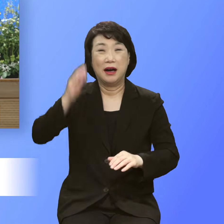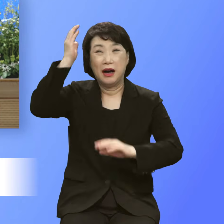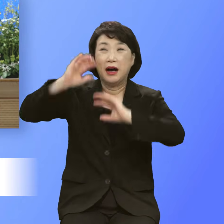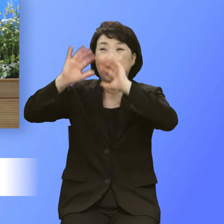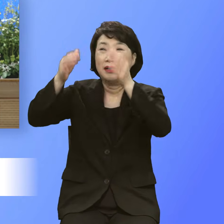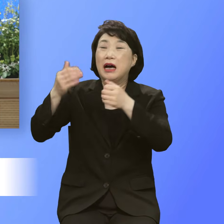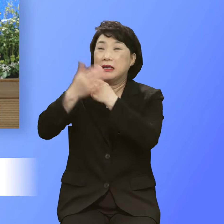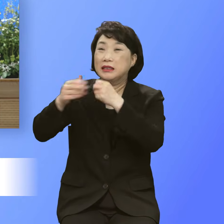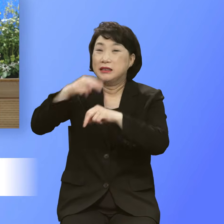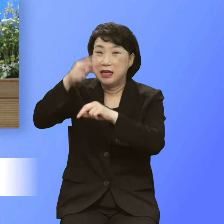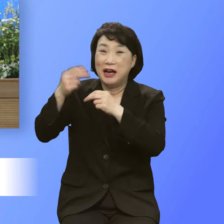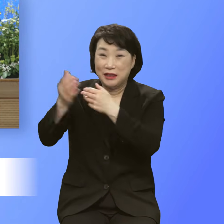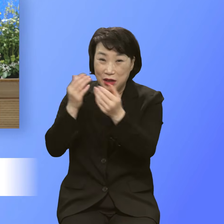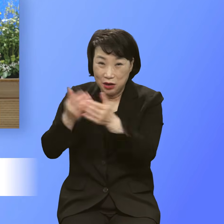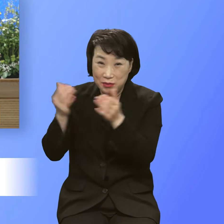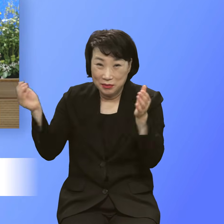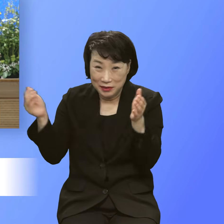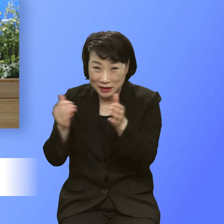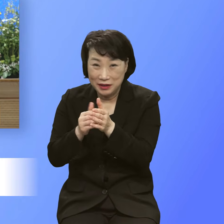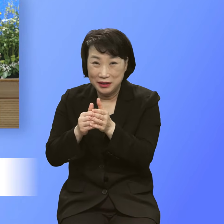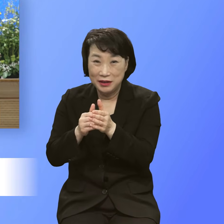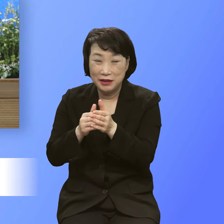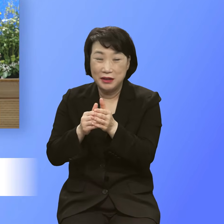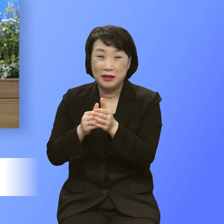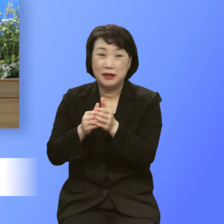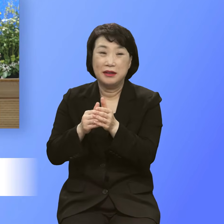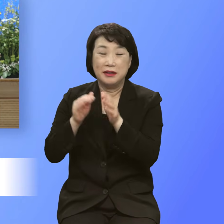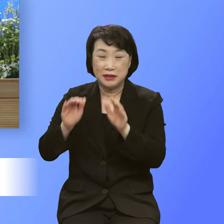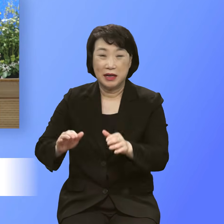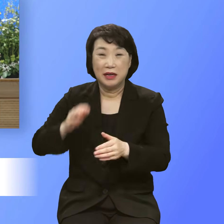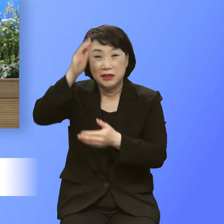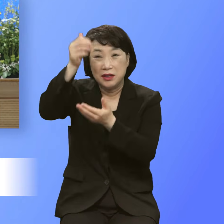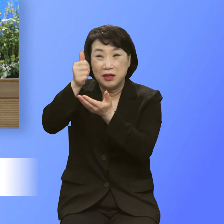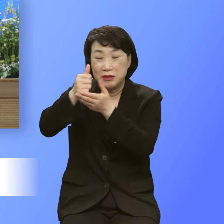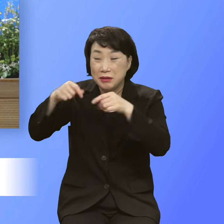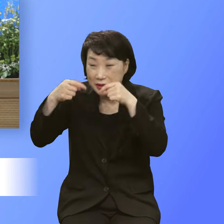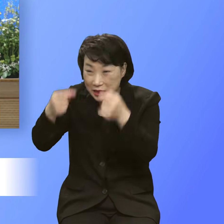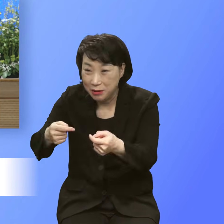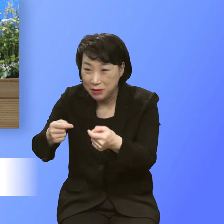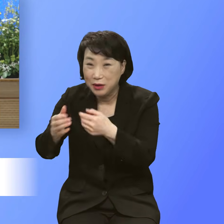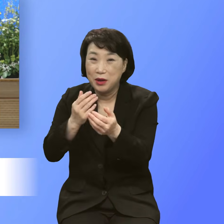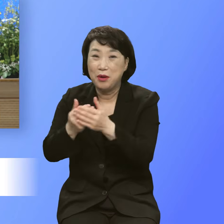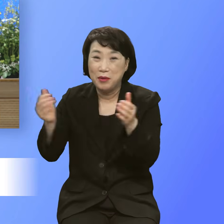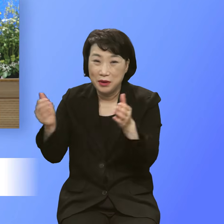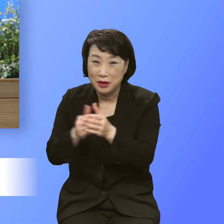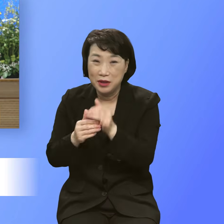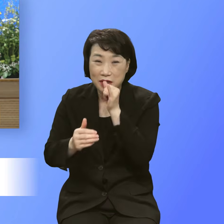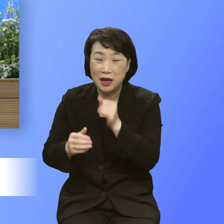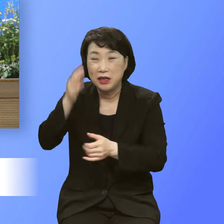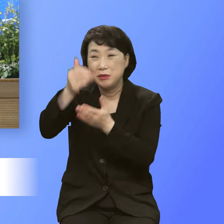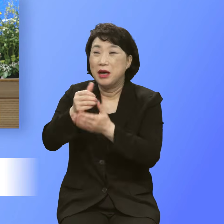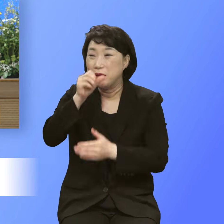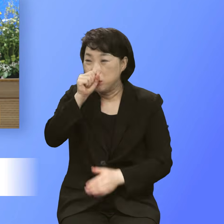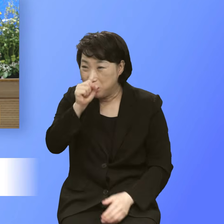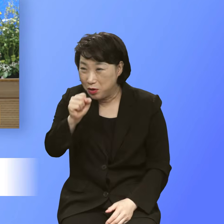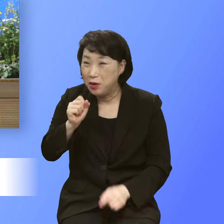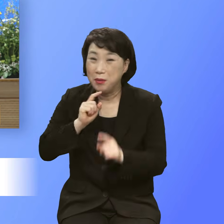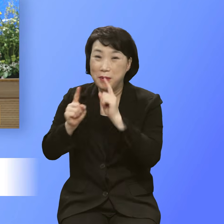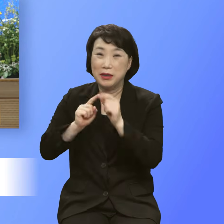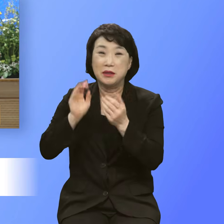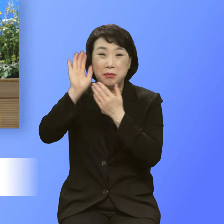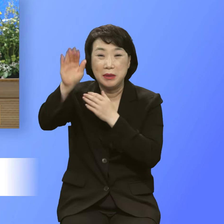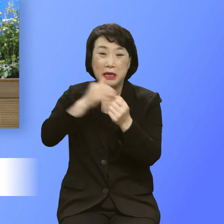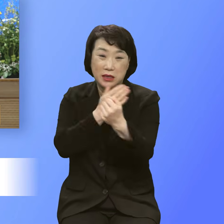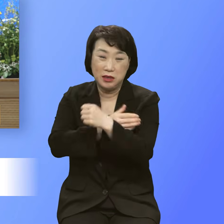하늘의 은사를 맛보고 성령의 참여를 받고 하나님의 선한